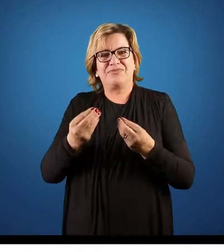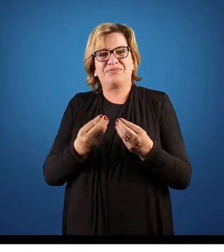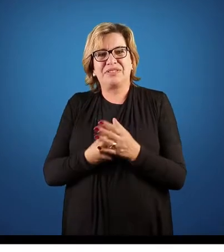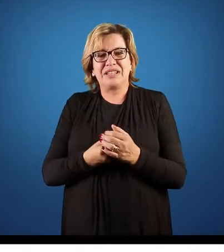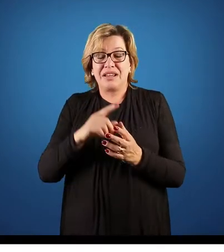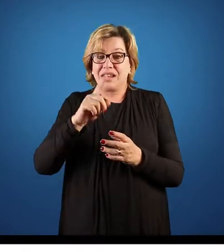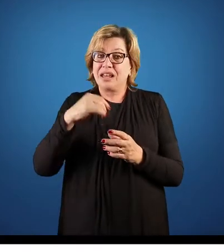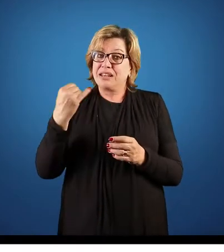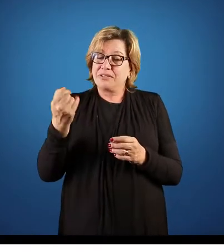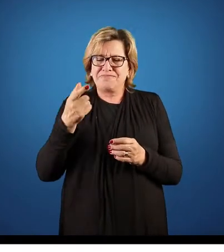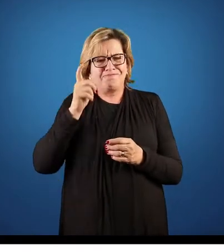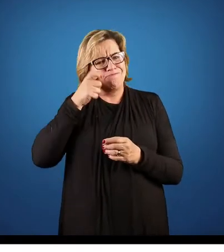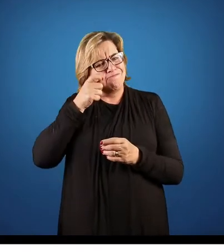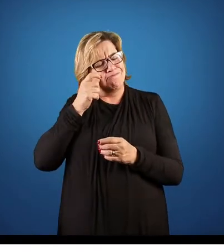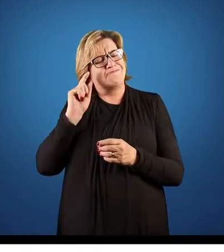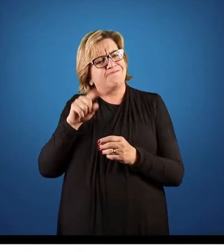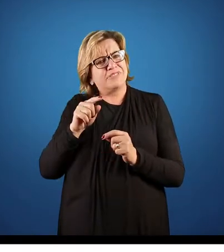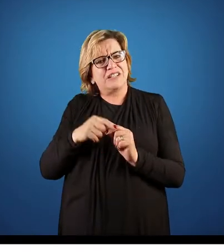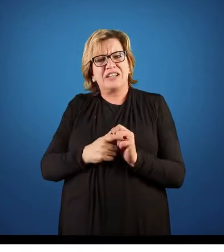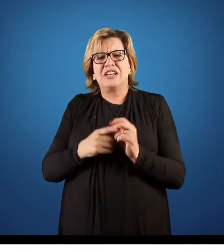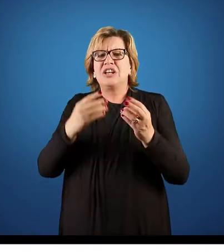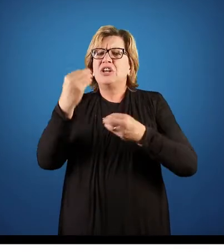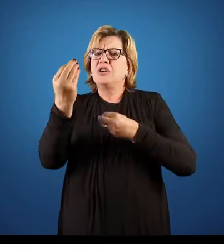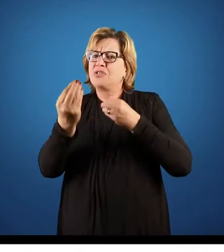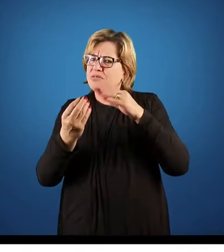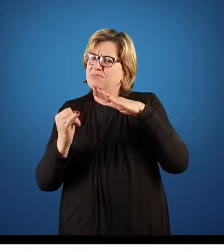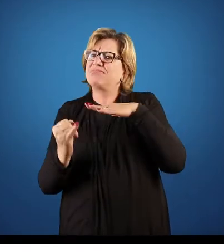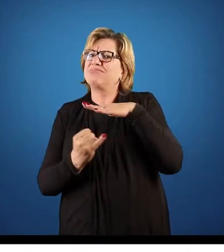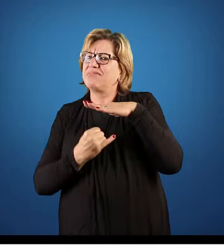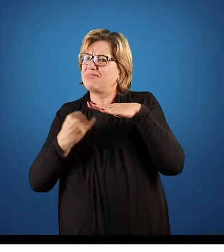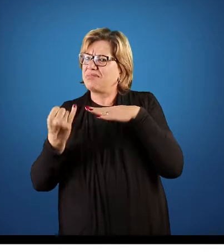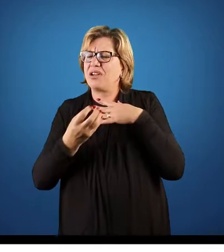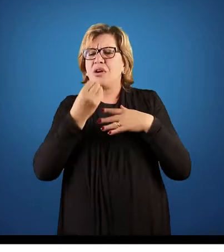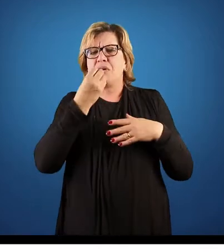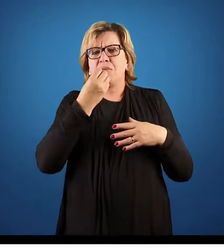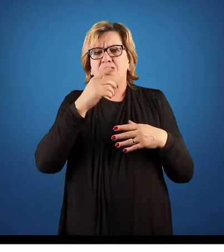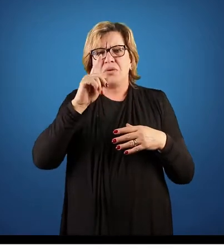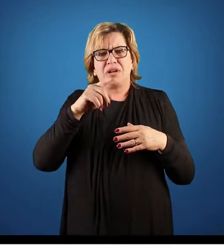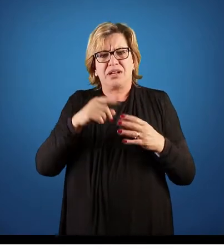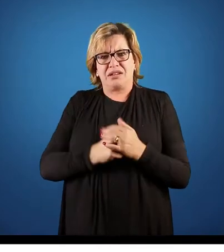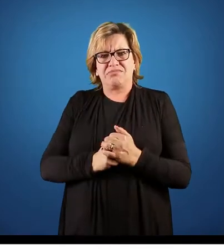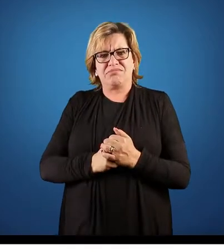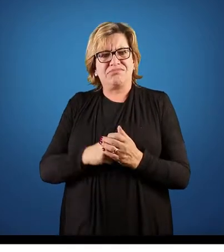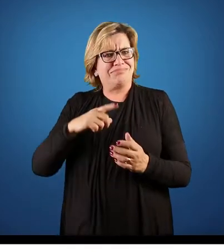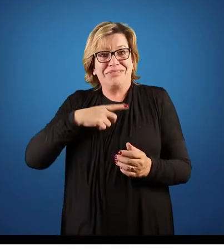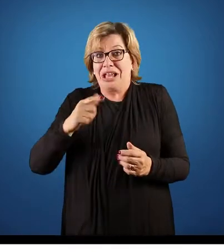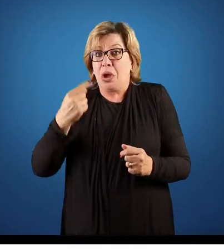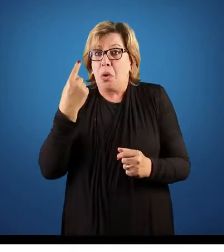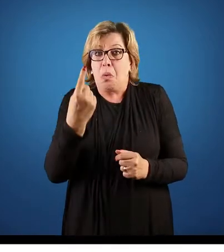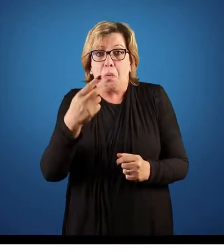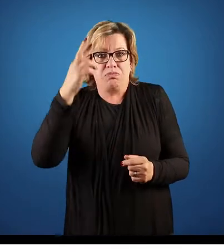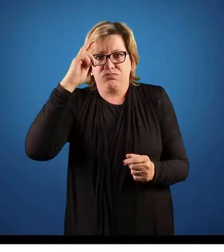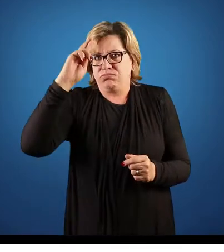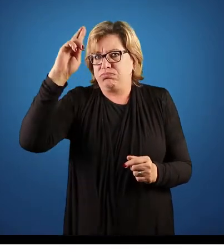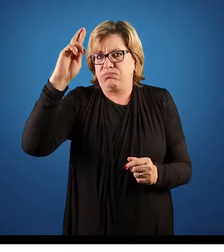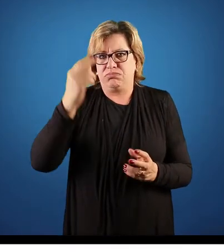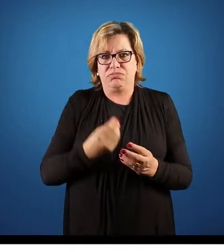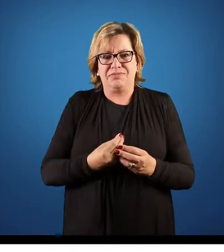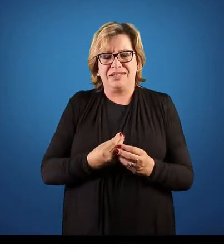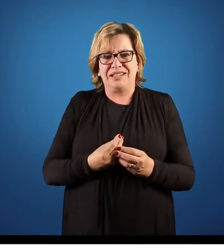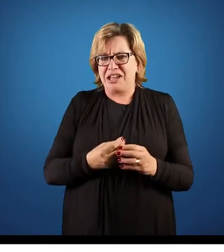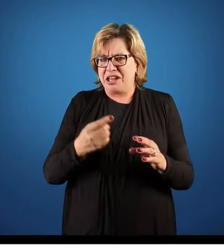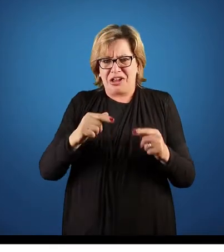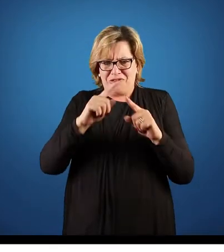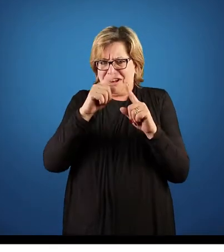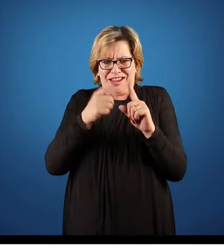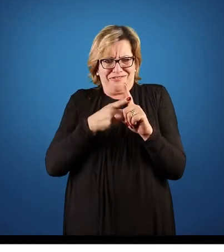então é muito interessante esse tipo de coisa e como funciona bem essa organização formal não tem dono da festa nem mesmo uma pessoa que é a